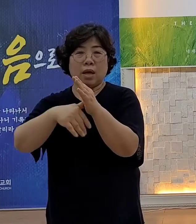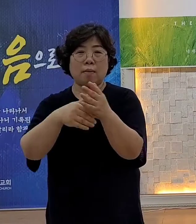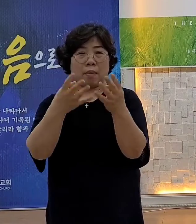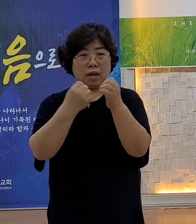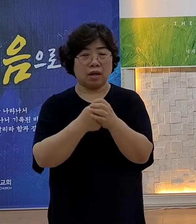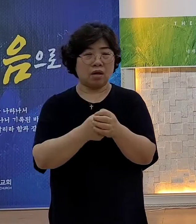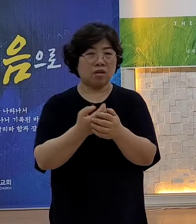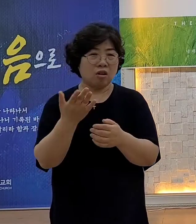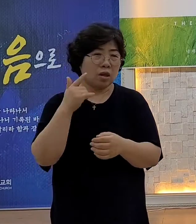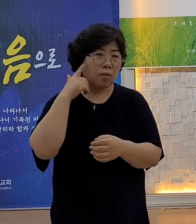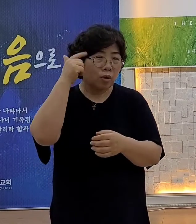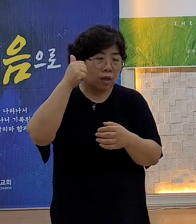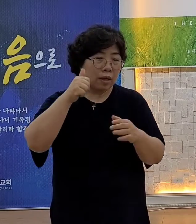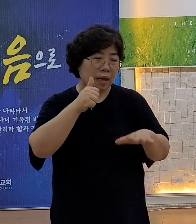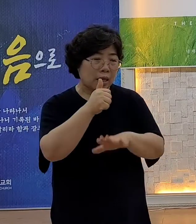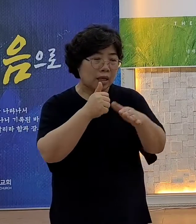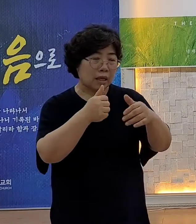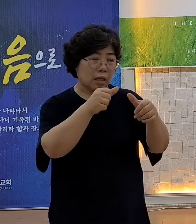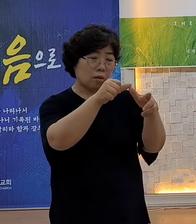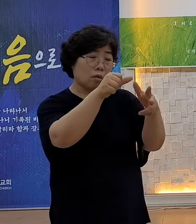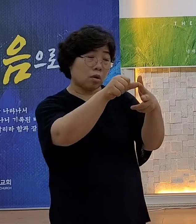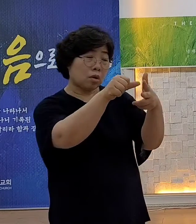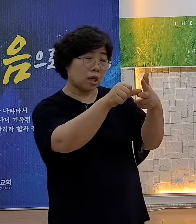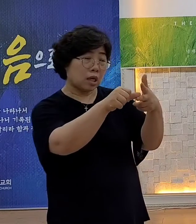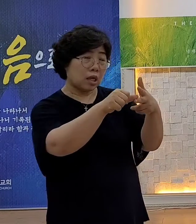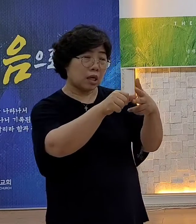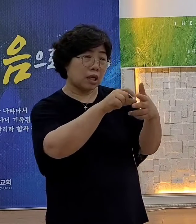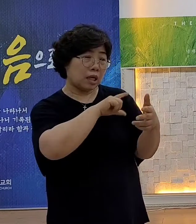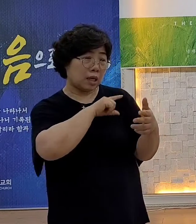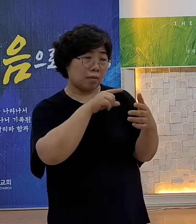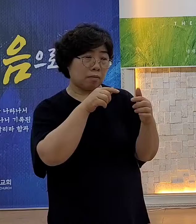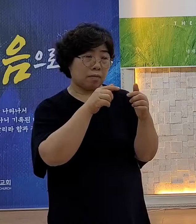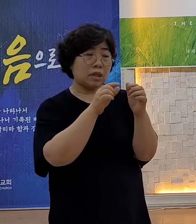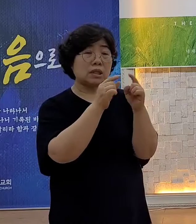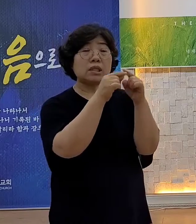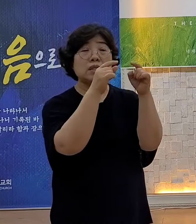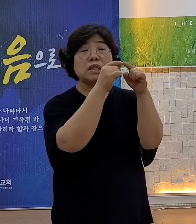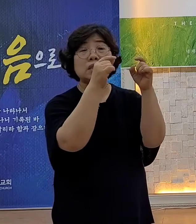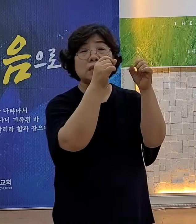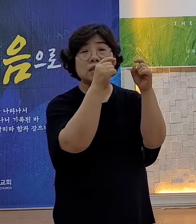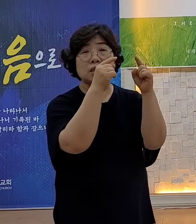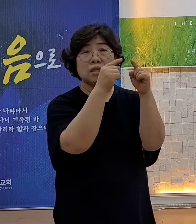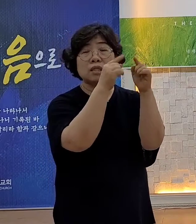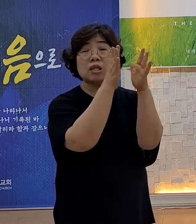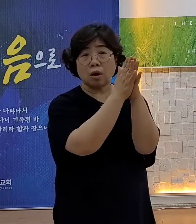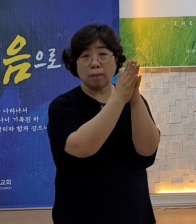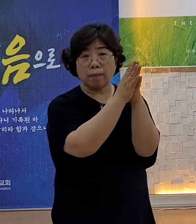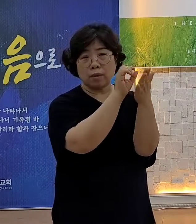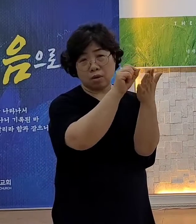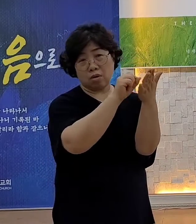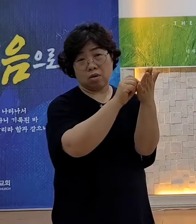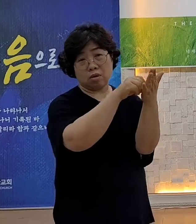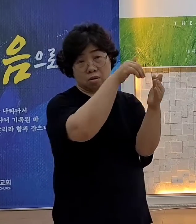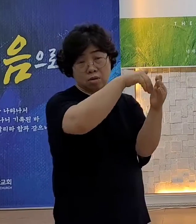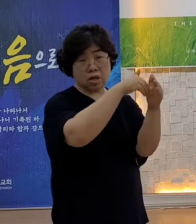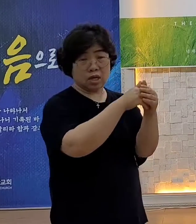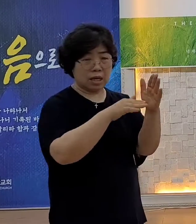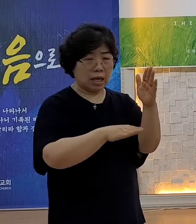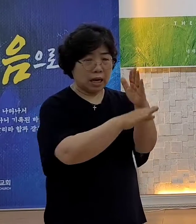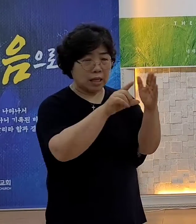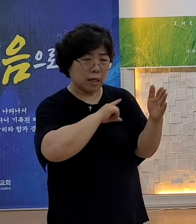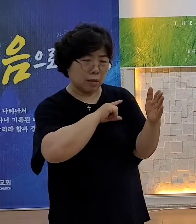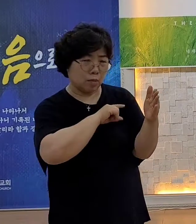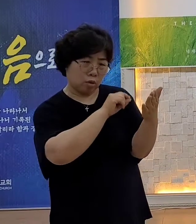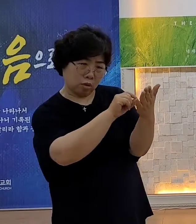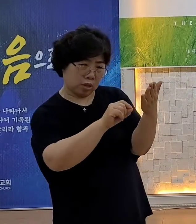넣어라 이렇게 합니다. 뭐 저희가 우리 아내와 제 이름으로 그냥 맥주 감사한 거 우리 가정 이름으로 하면